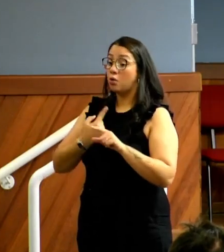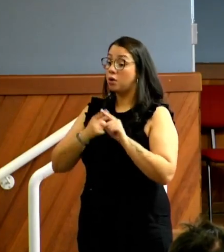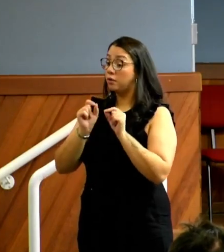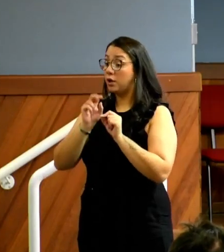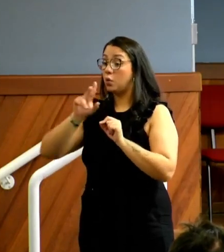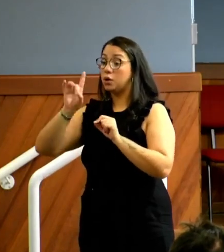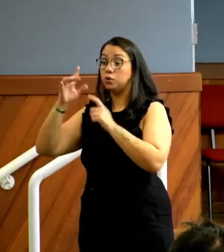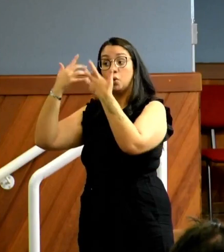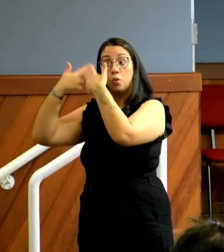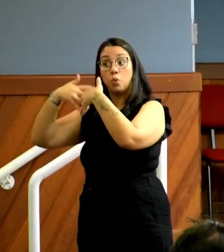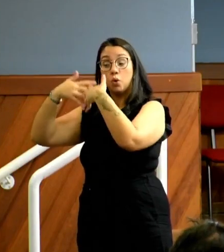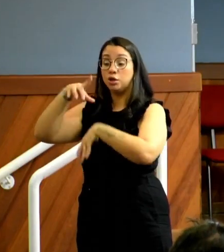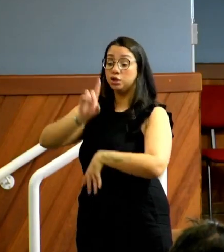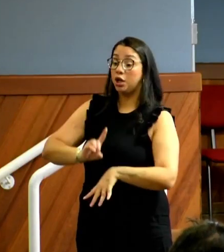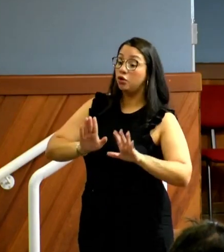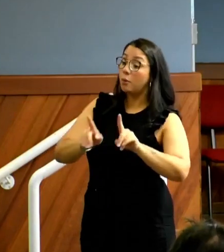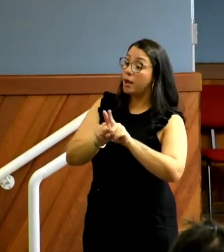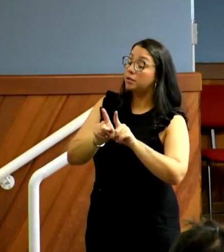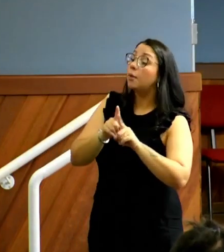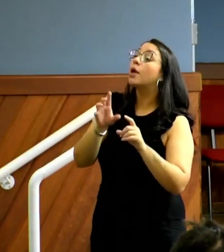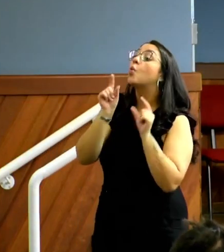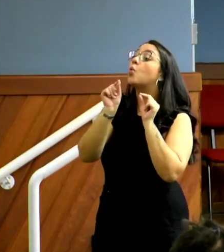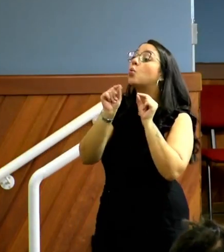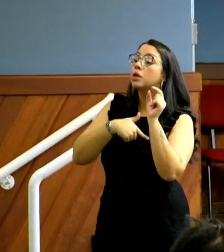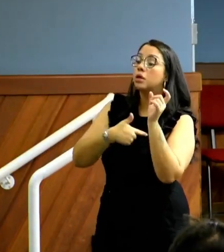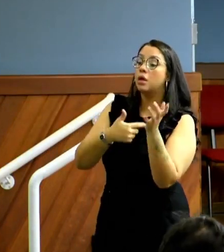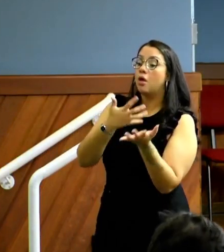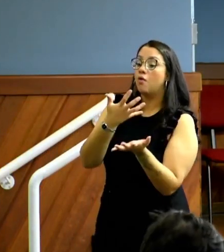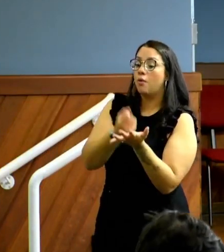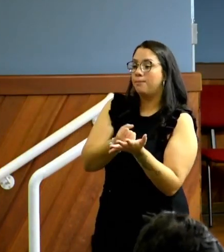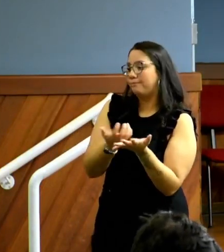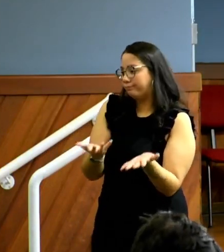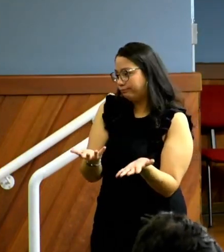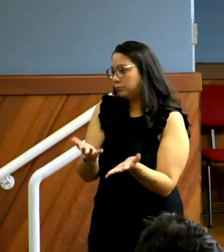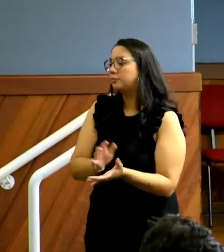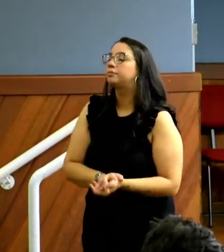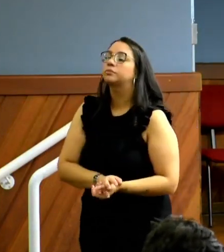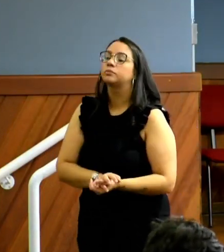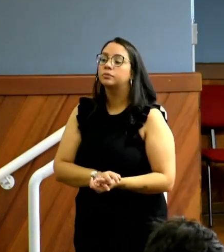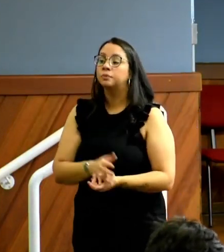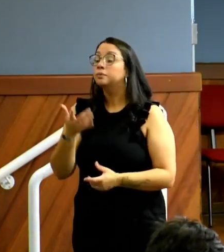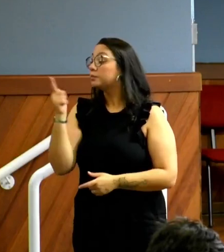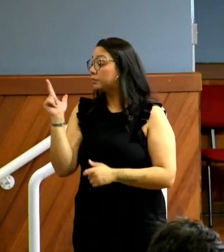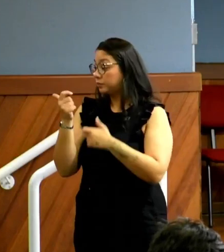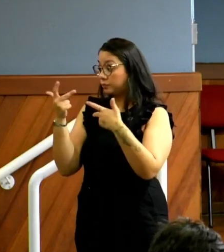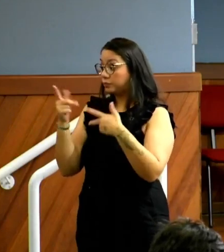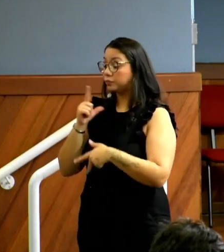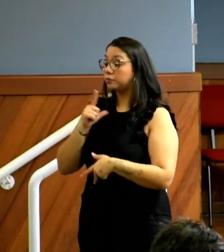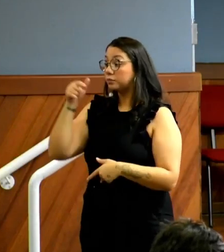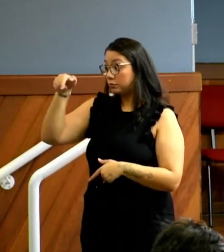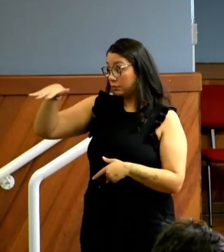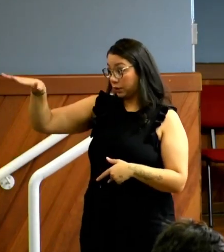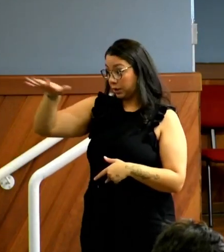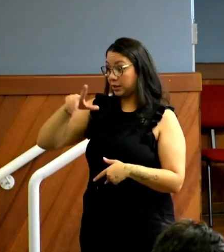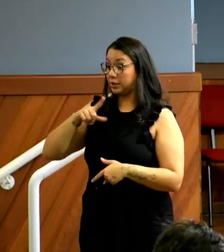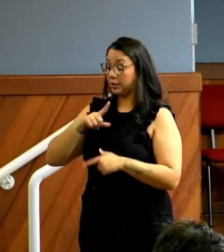apenas pensar os direitos, mas pensar aquilo que eu vou digitalizar. Por exemplo, outra coisa. A Bora tem aqui um acervo de